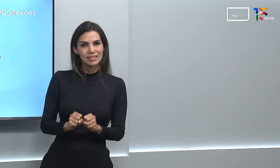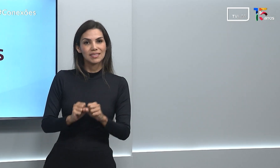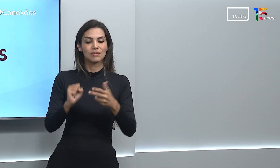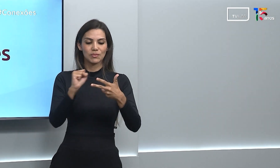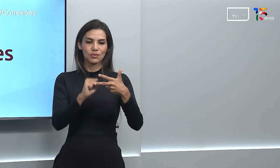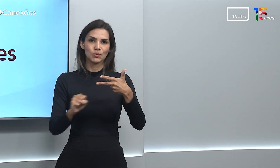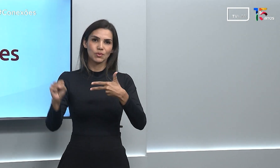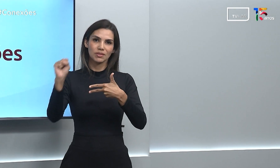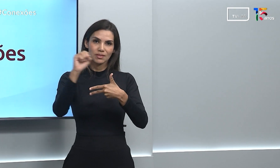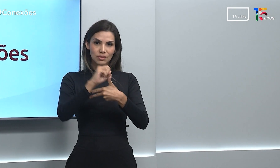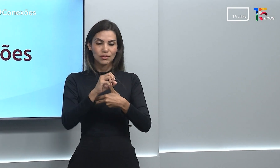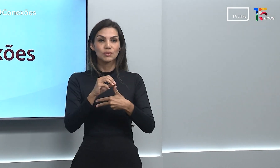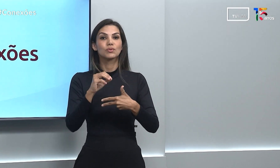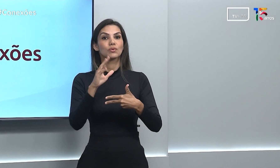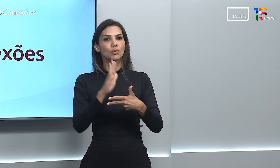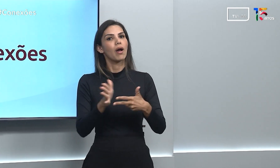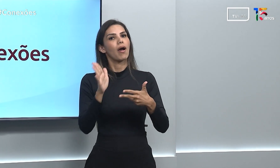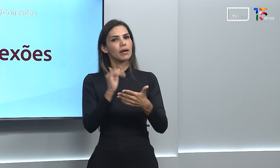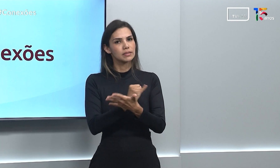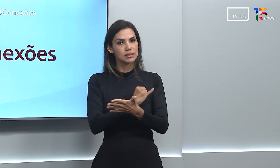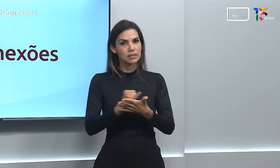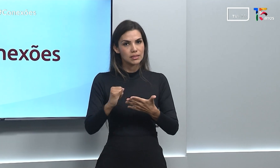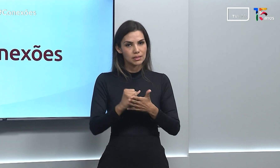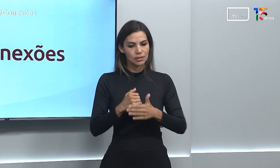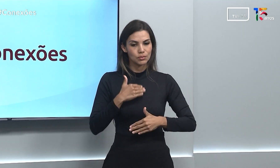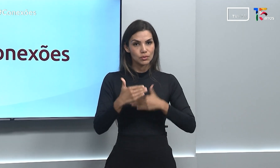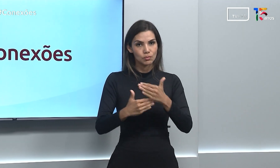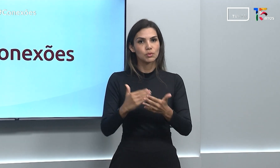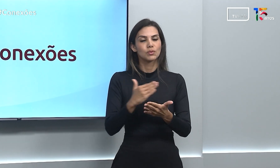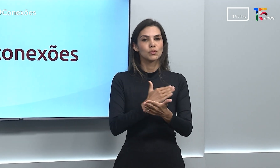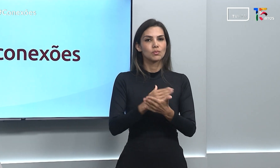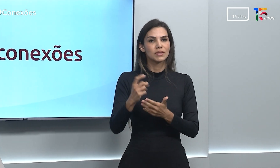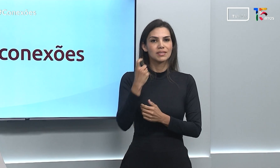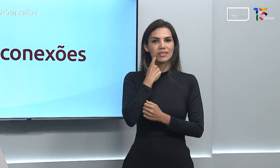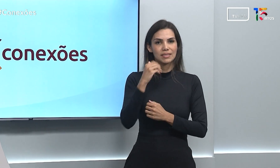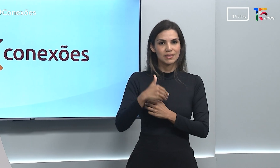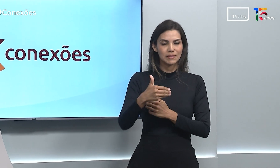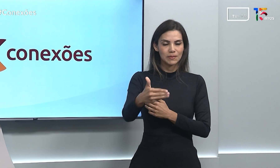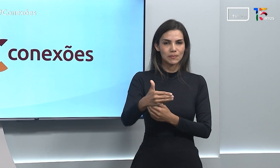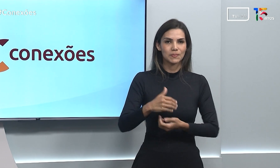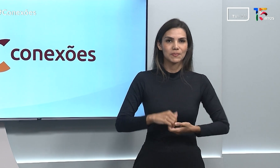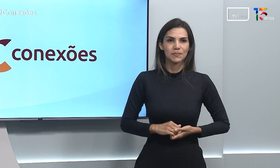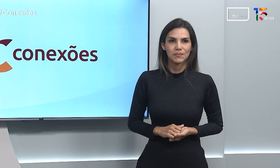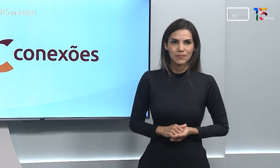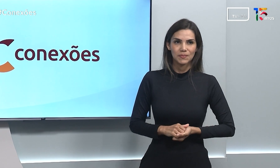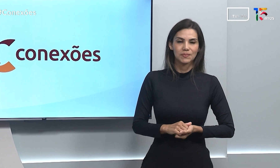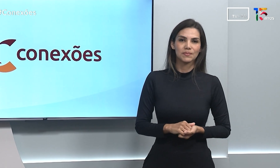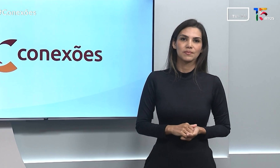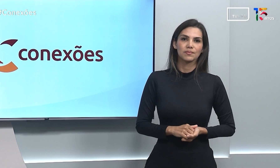SISU, e as inscrições para esse processo começam na próxima sexta-feira.